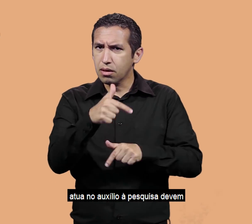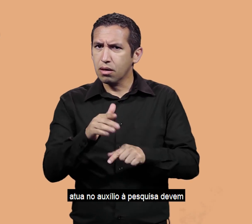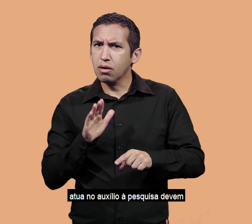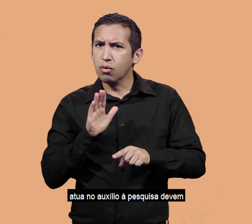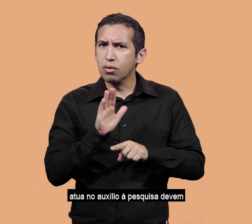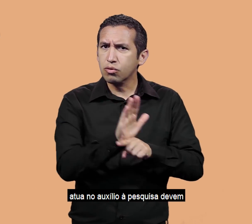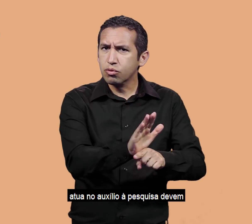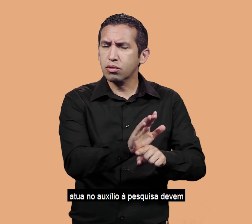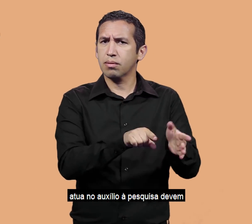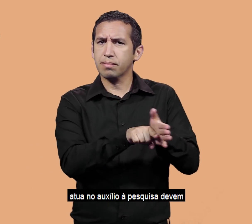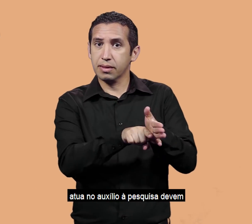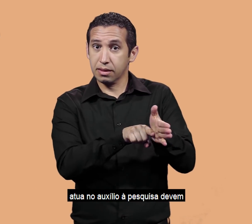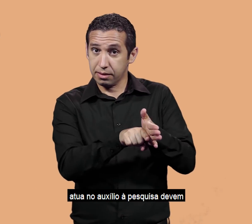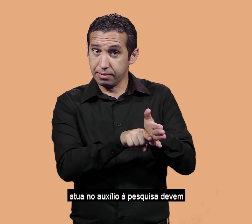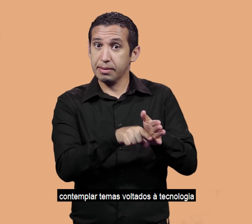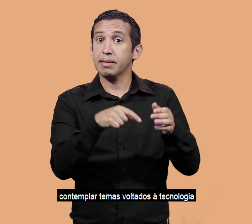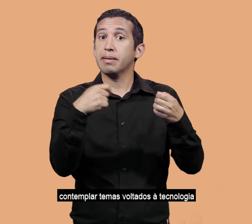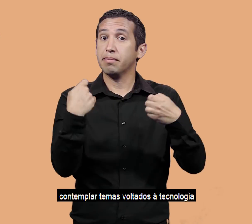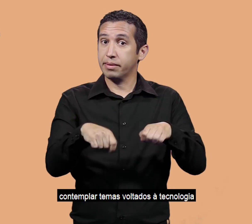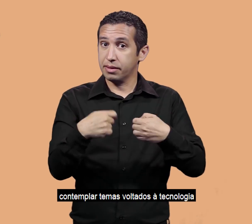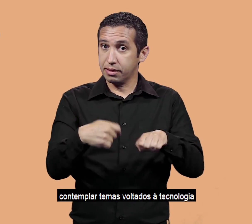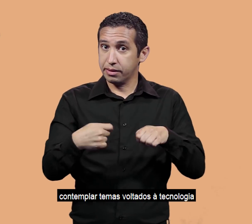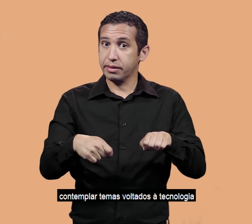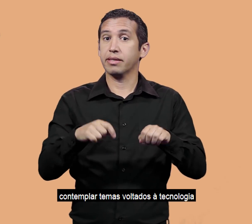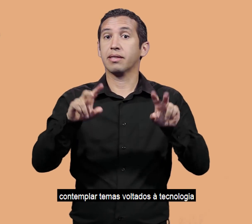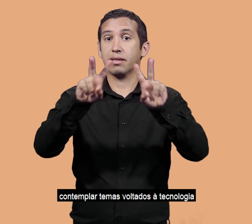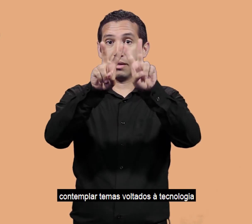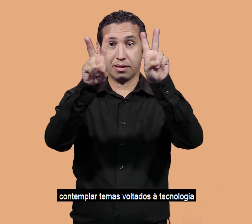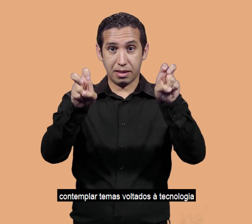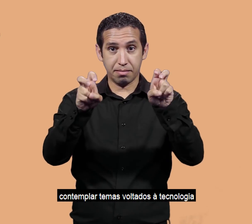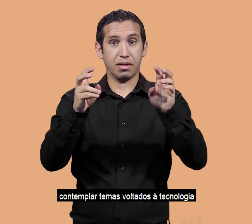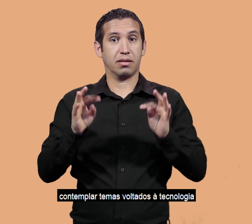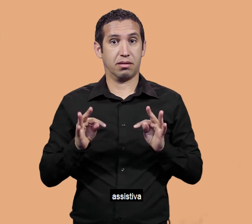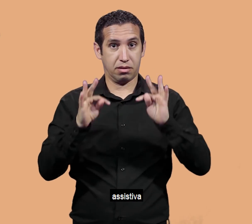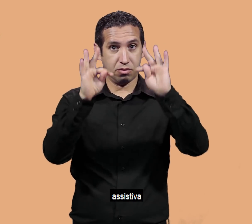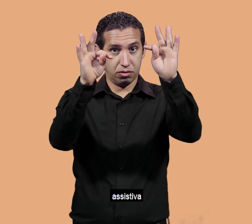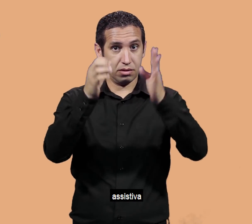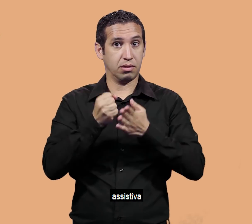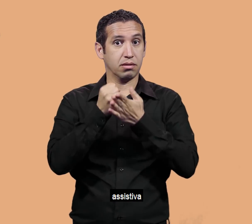à pesquisa devem contemplar temas voltados à tecnologia assistiva